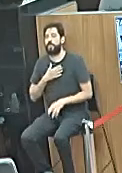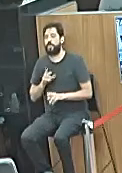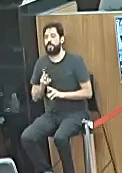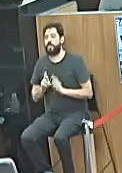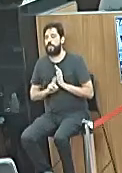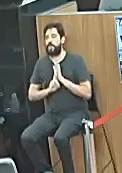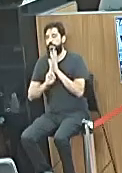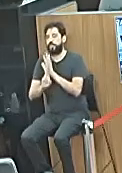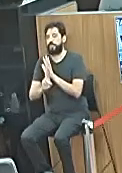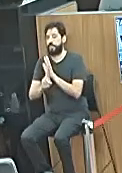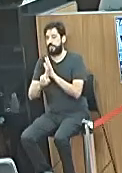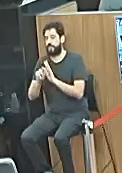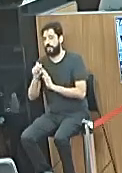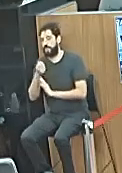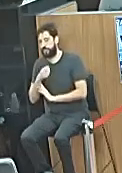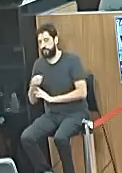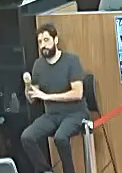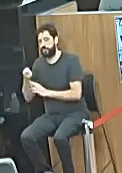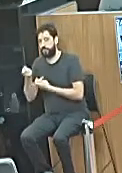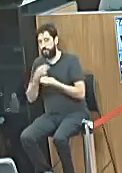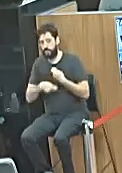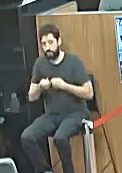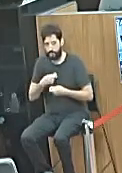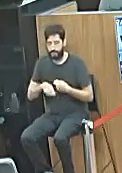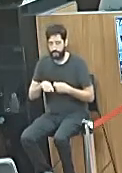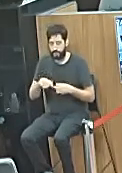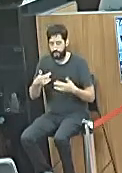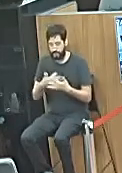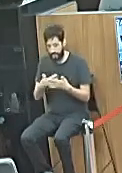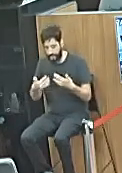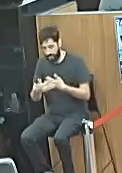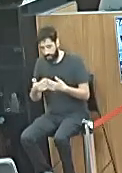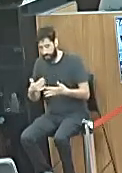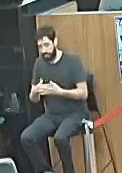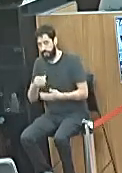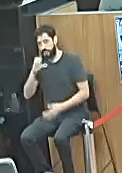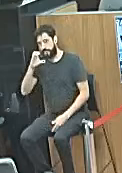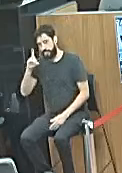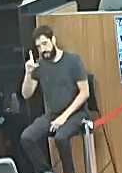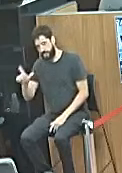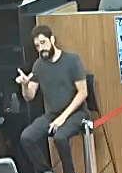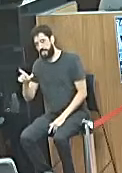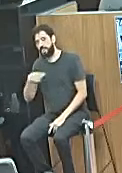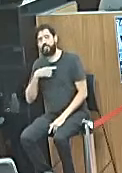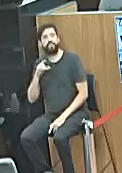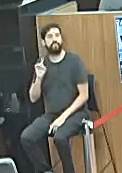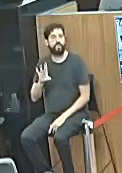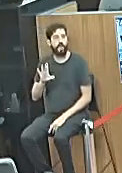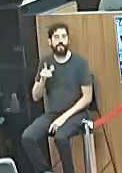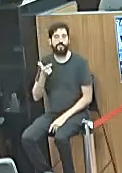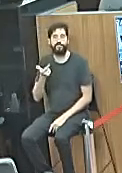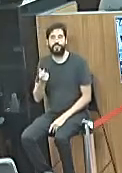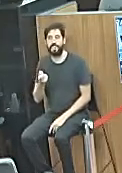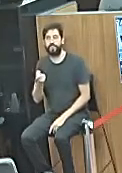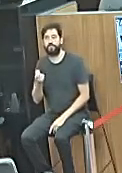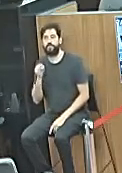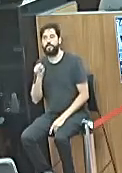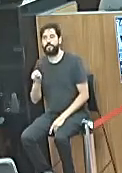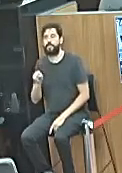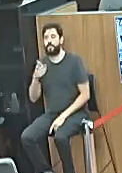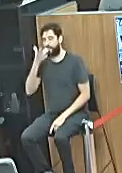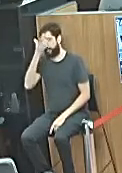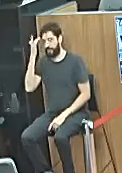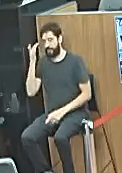associação dos comerciantes do hipercentro e na cdl nós somos somente de 20 mil associados